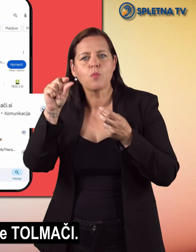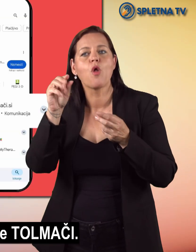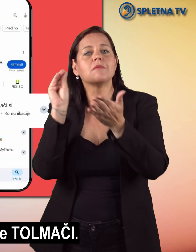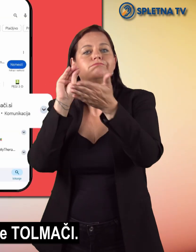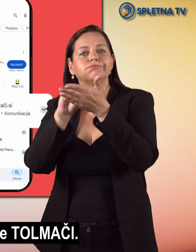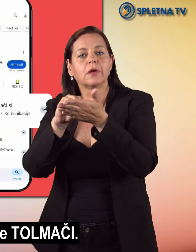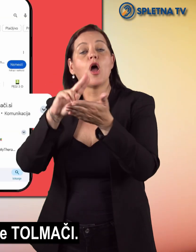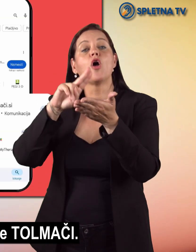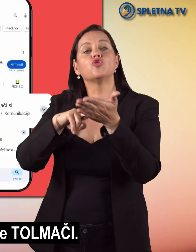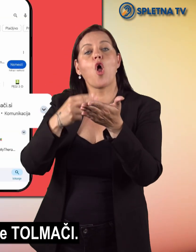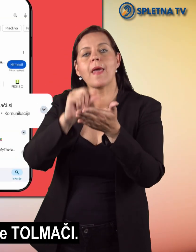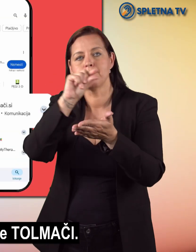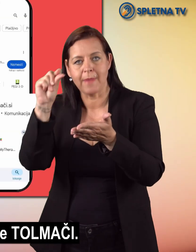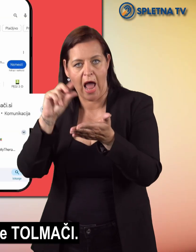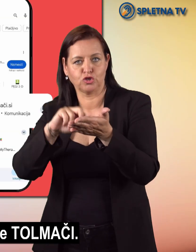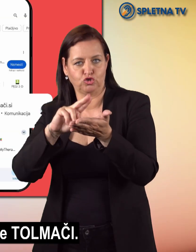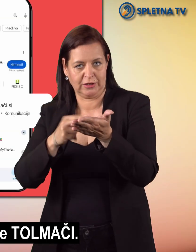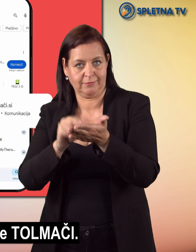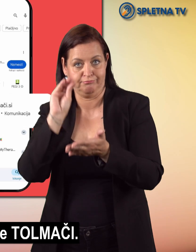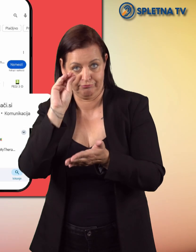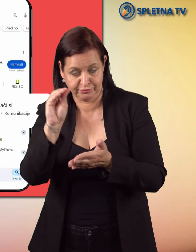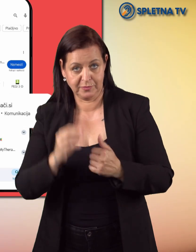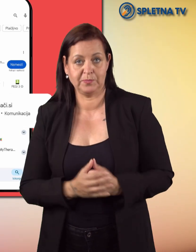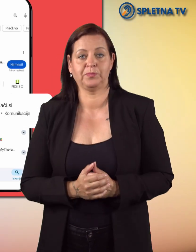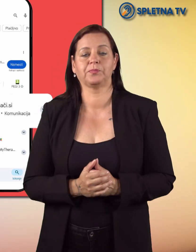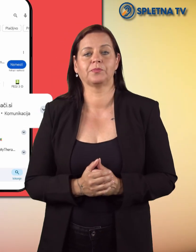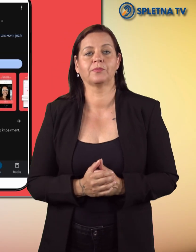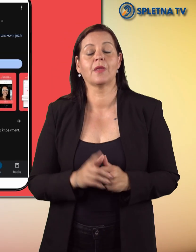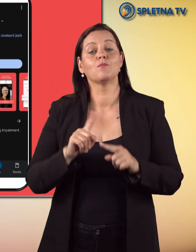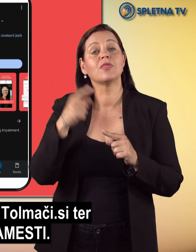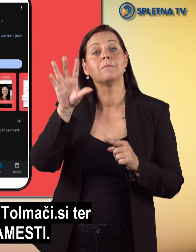V iskalno polje vpišite Tolmači.